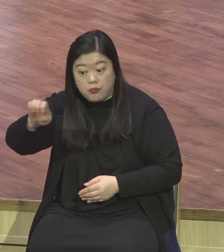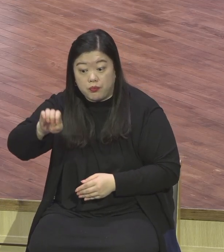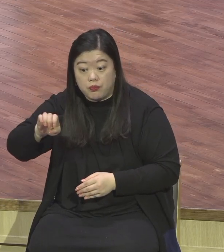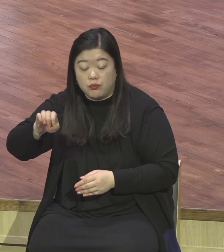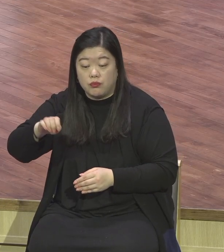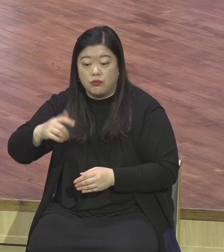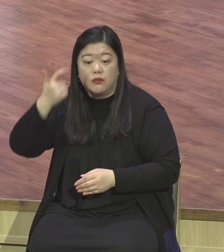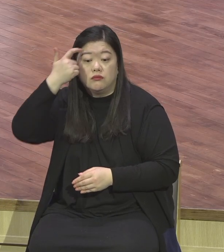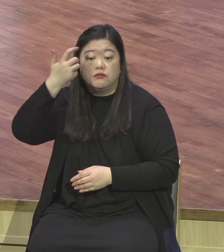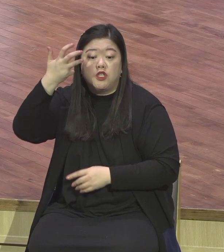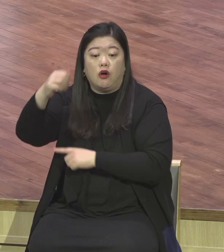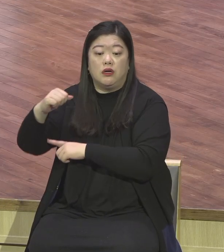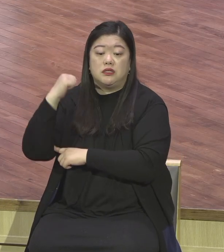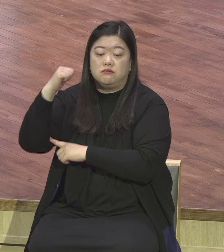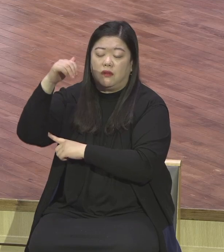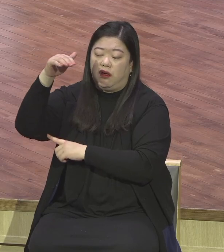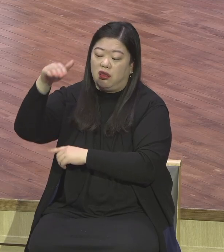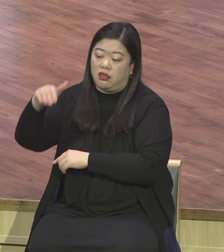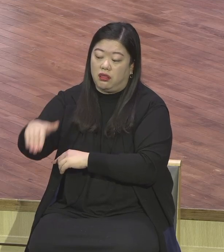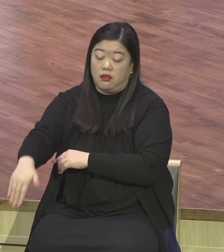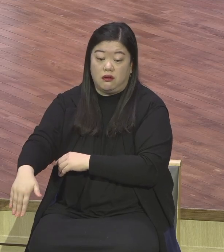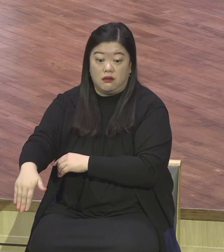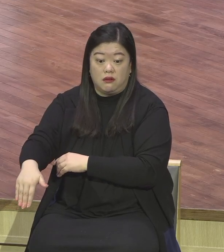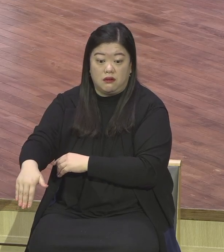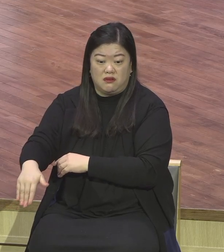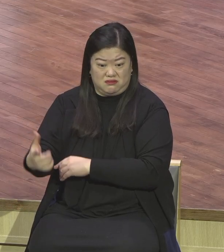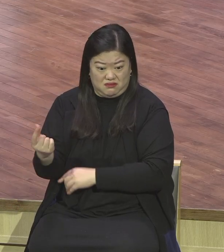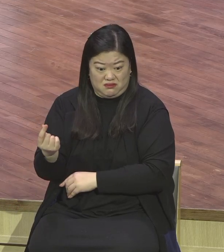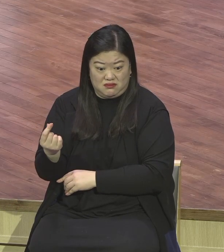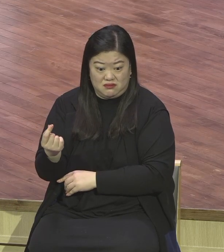쇠퇴해가고 있는가 상상을 못합니다 여러분